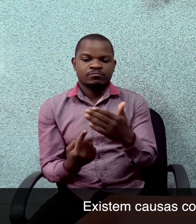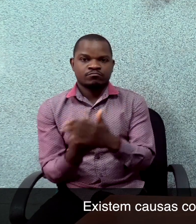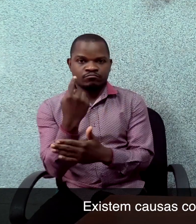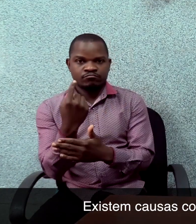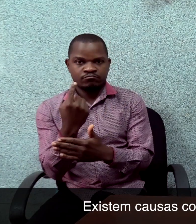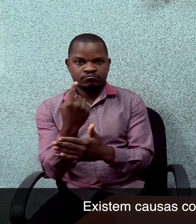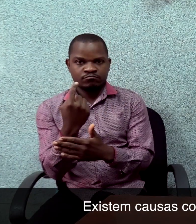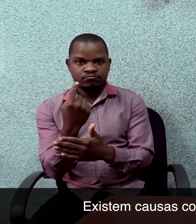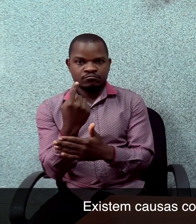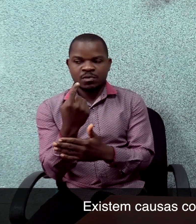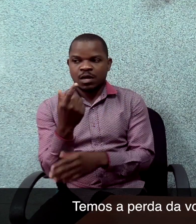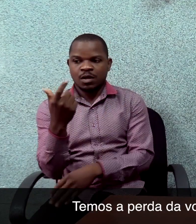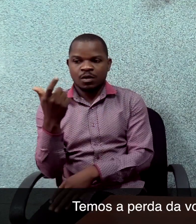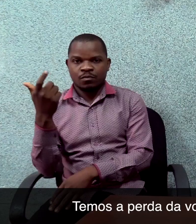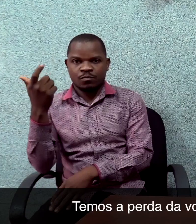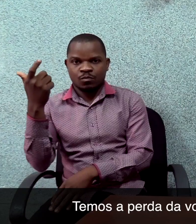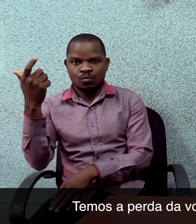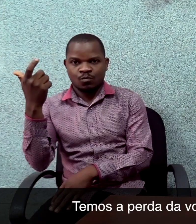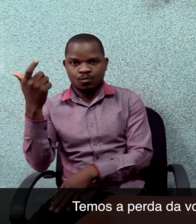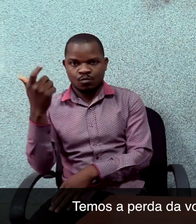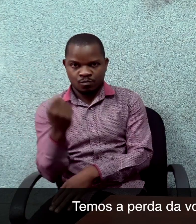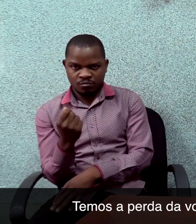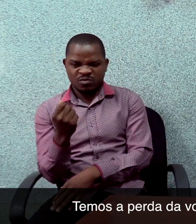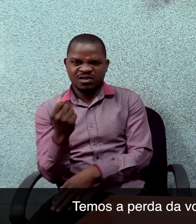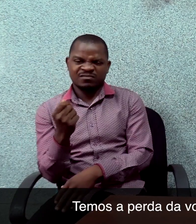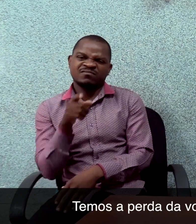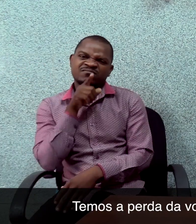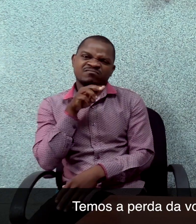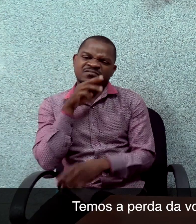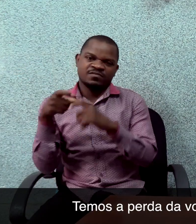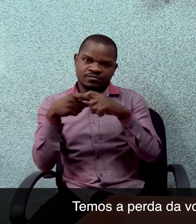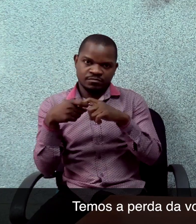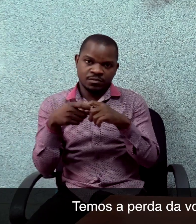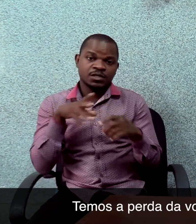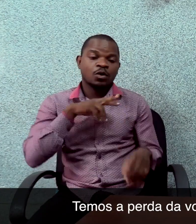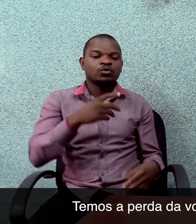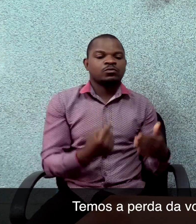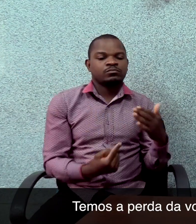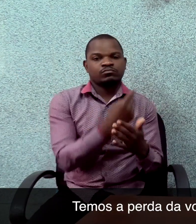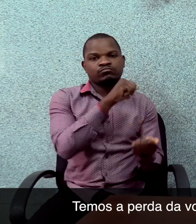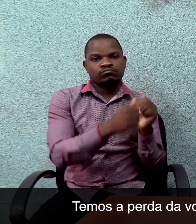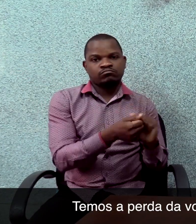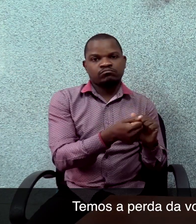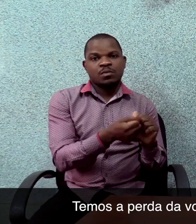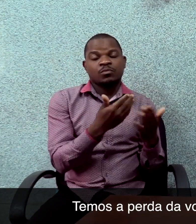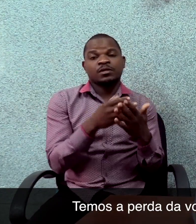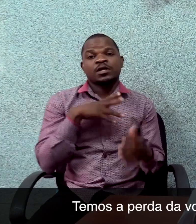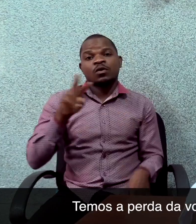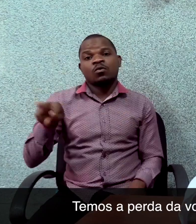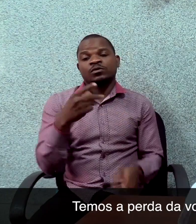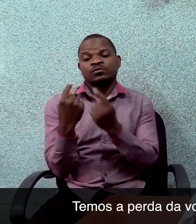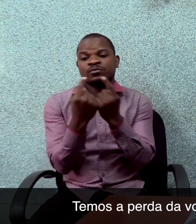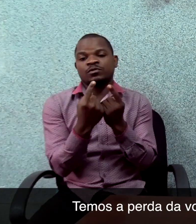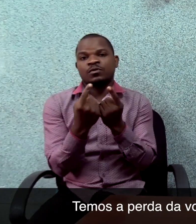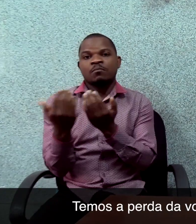congênitas e causas adquiridas. Temos aquelas perdas da voz em que a criança nasce já